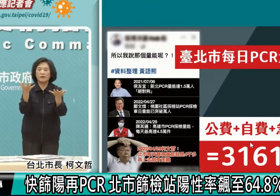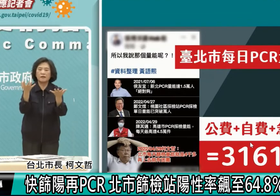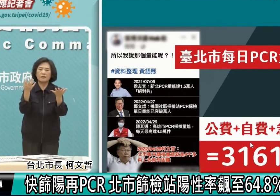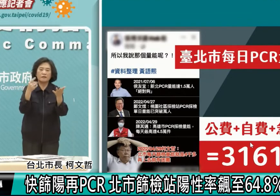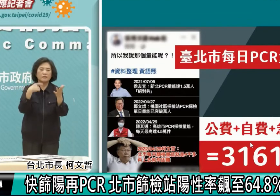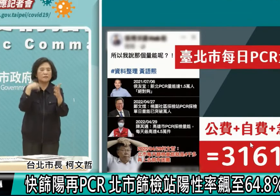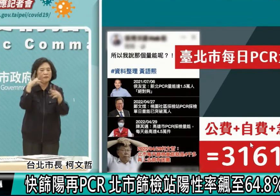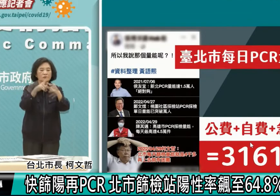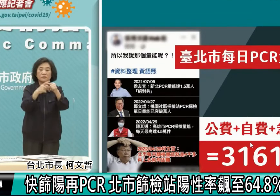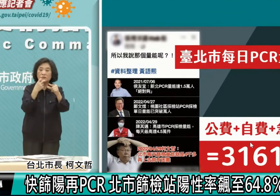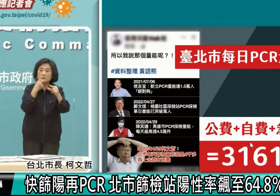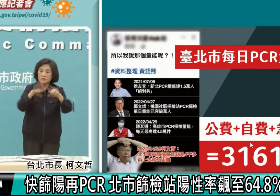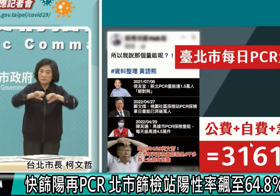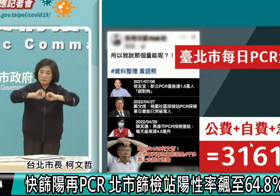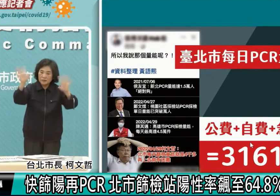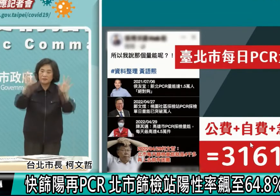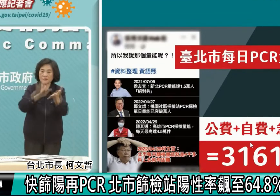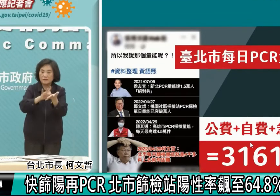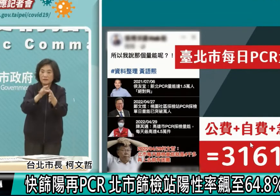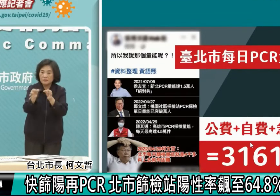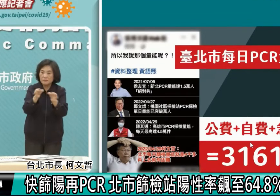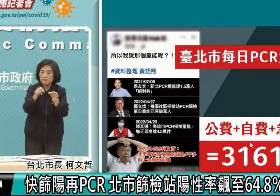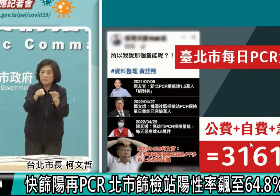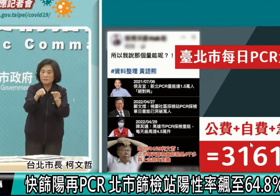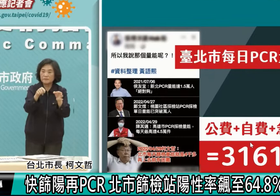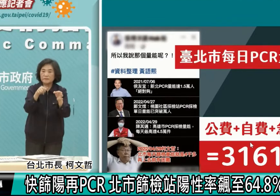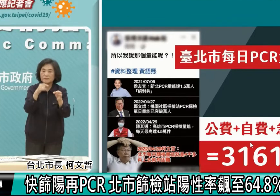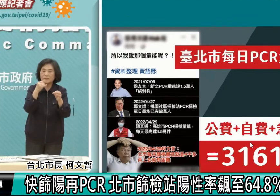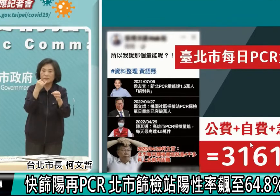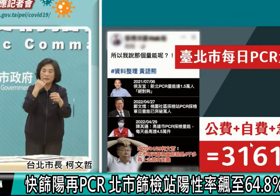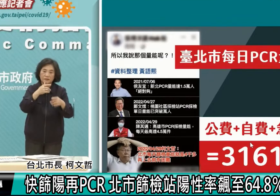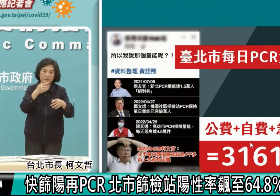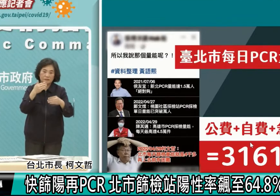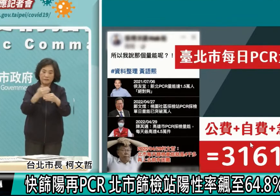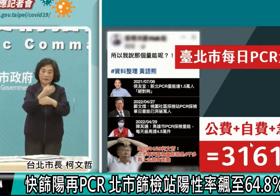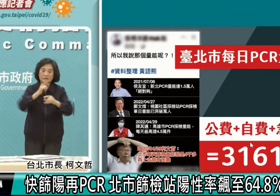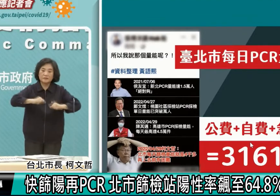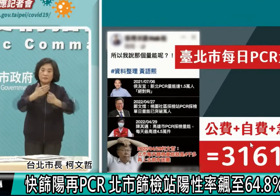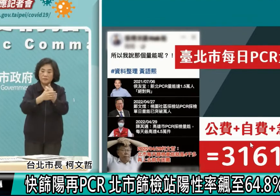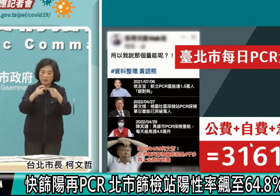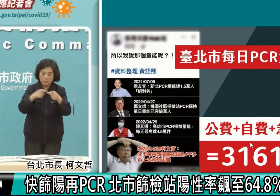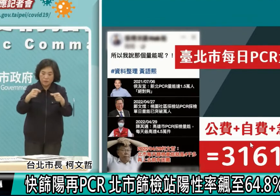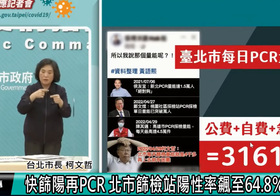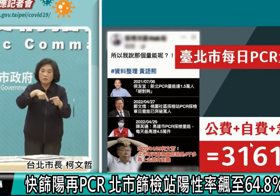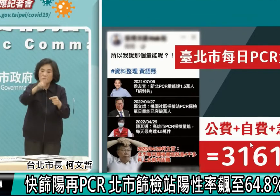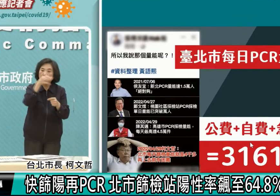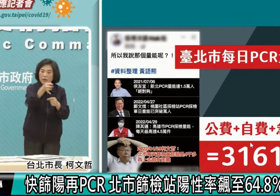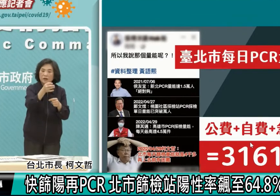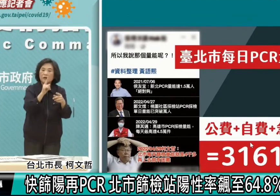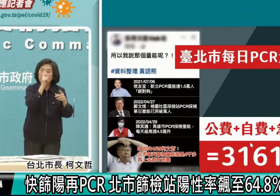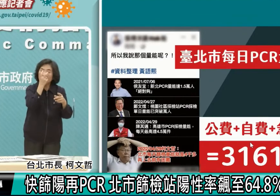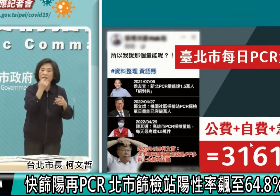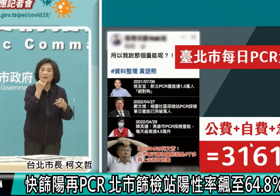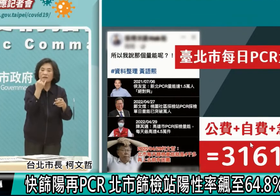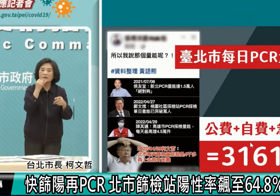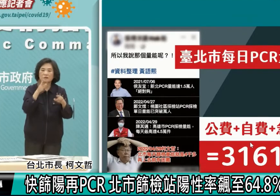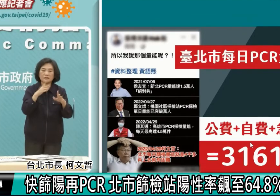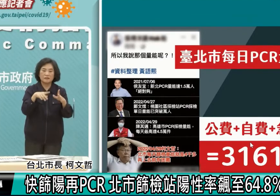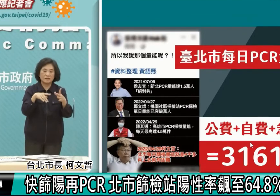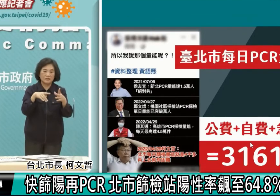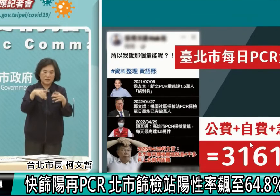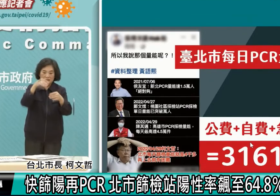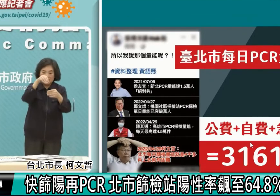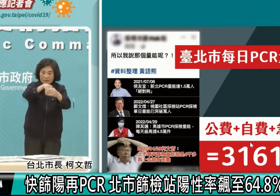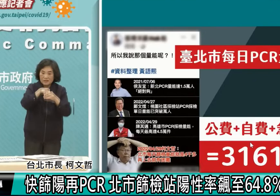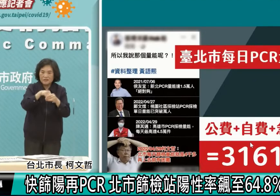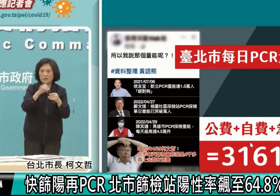在中央说有公布那个药局可以凭健保卡去买嘛、哦啊、我也知道啦、哦、一盒500块，你知